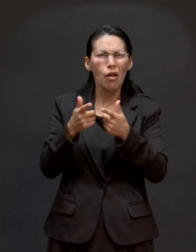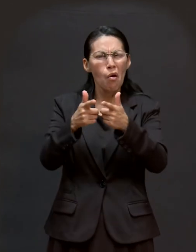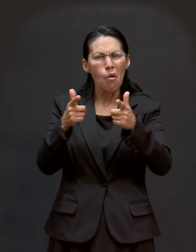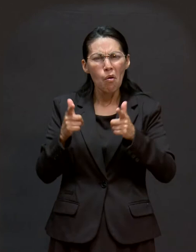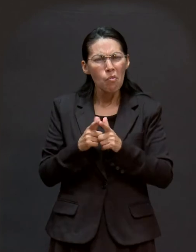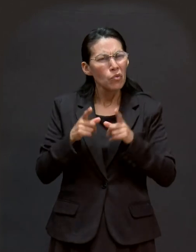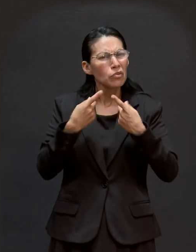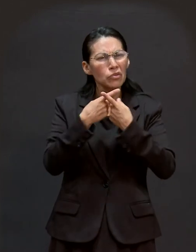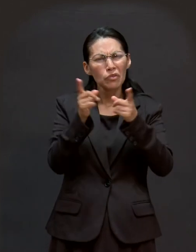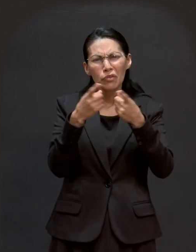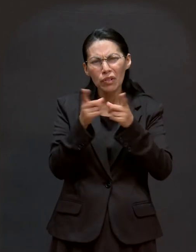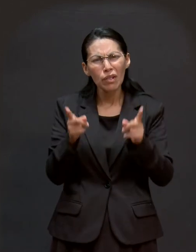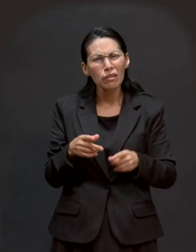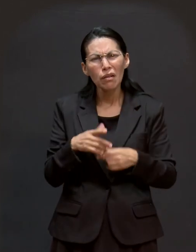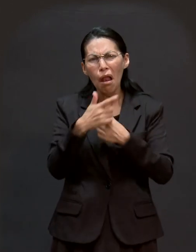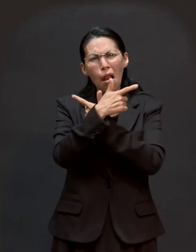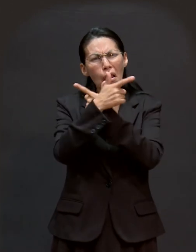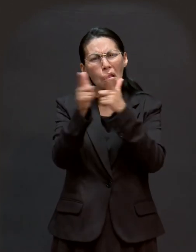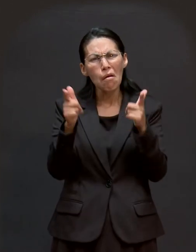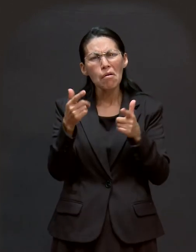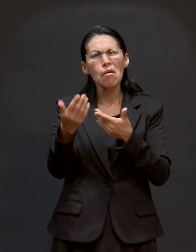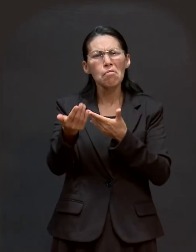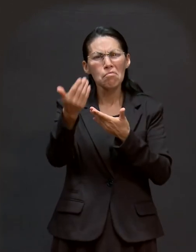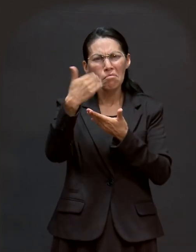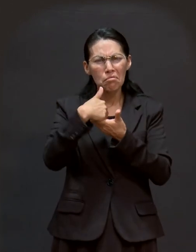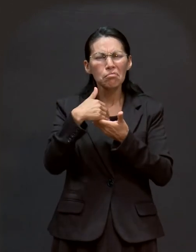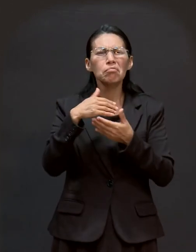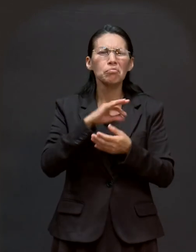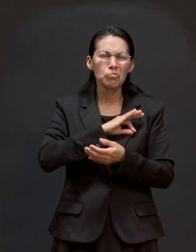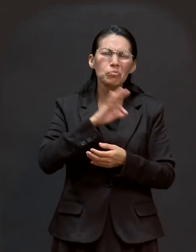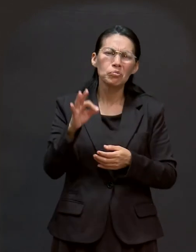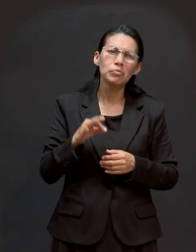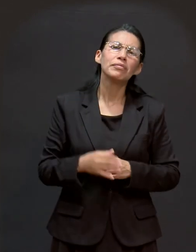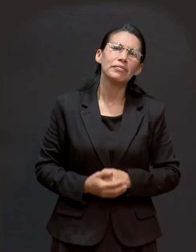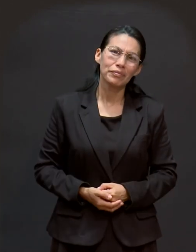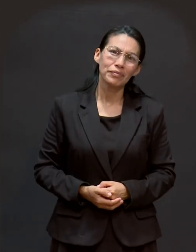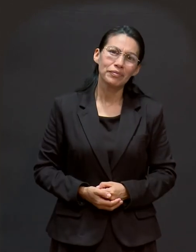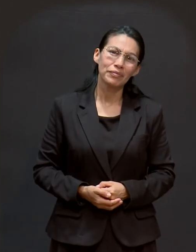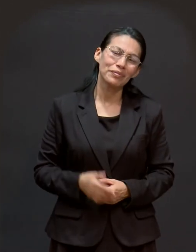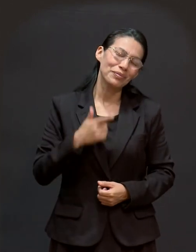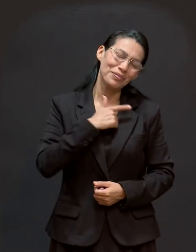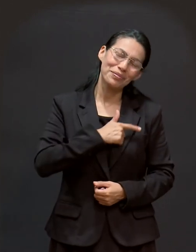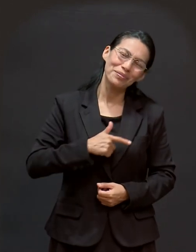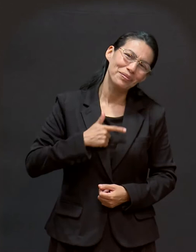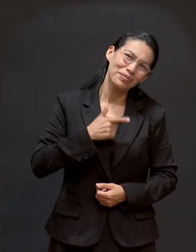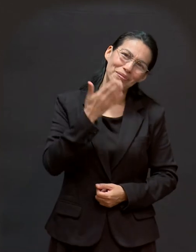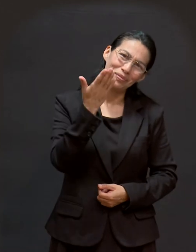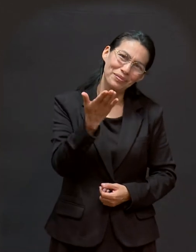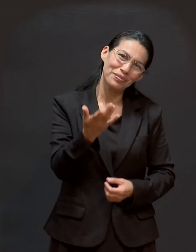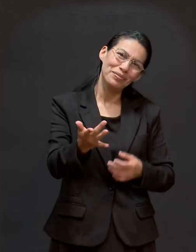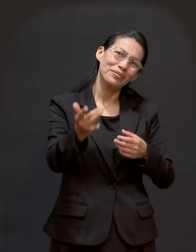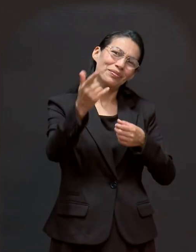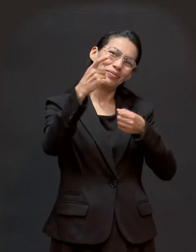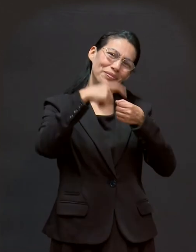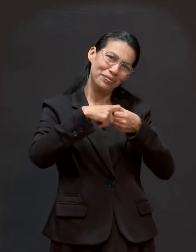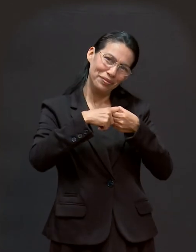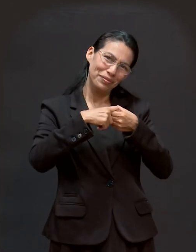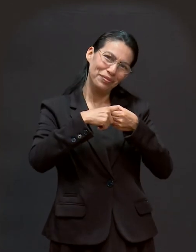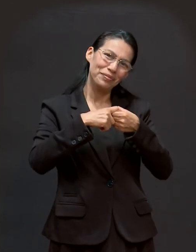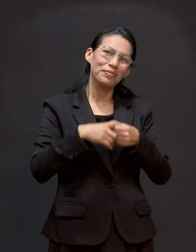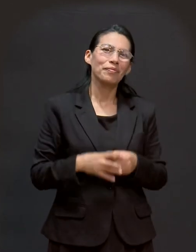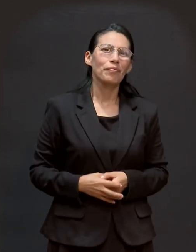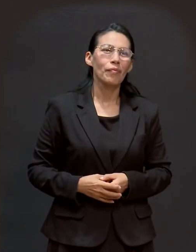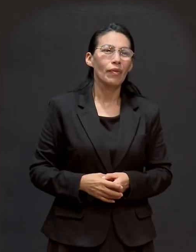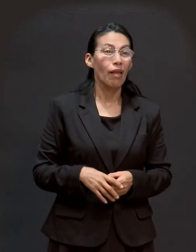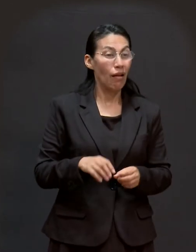está dirigida a un grupo solamente está dirigido a todo aquel que tiene una necesidad espiritual y nos encantaría